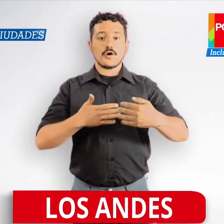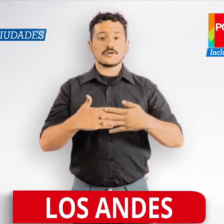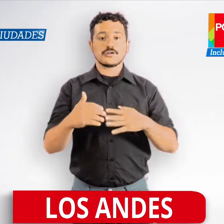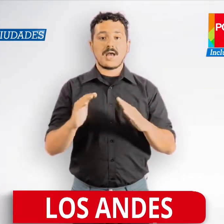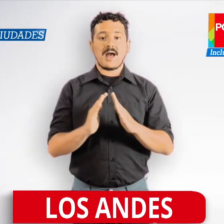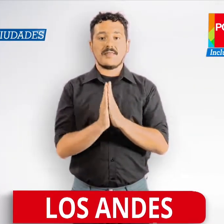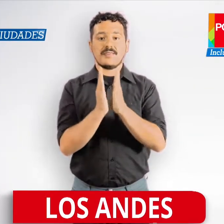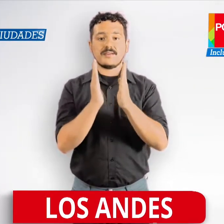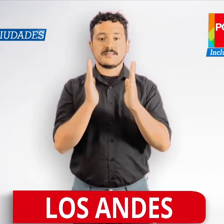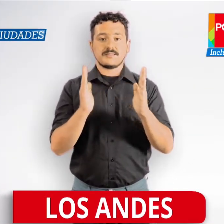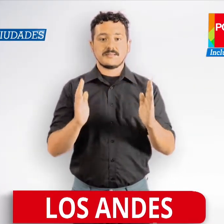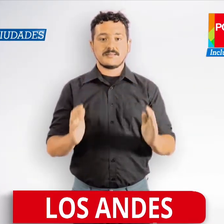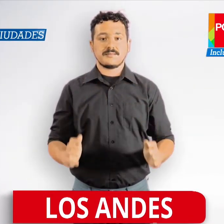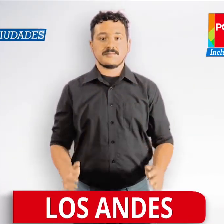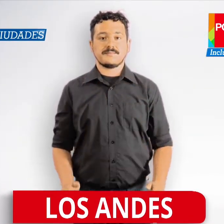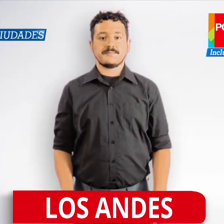Los Andes.